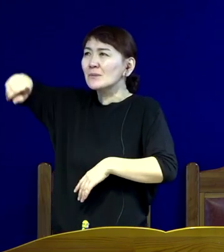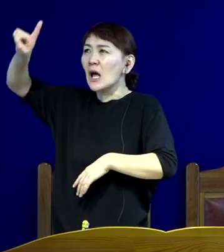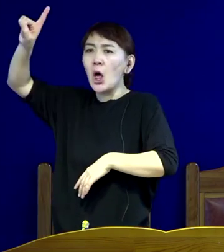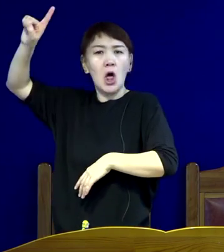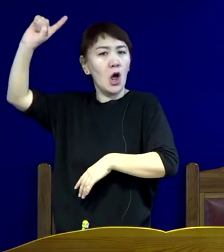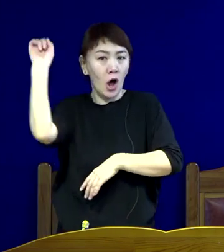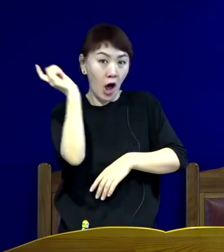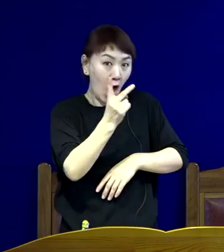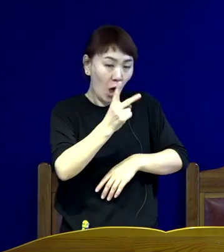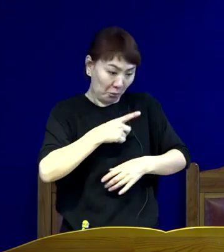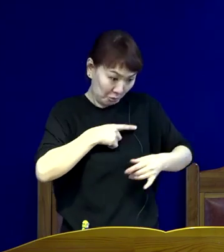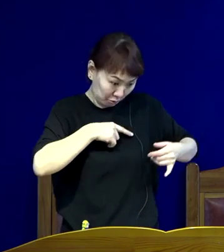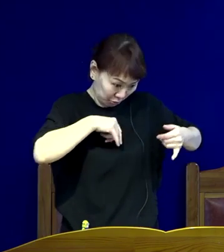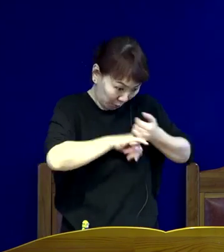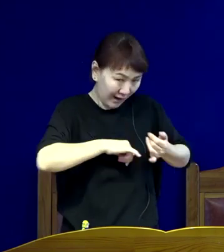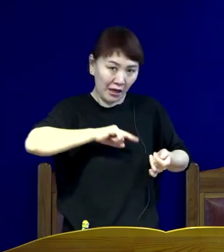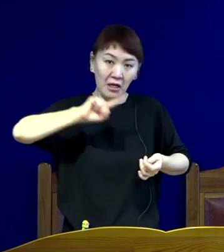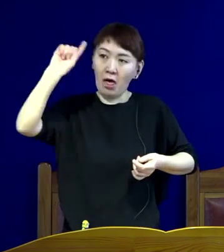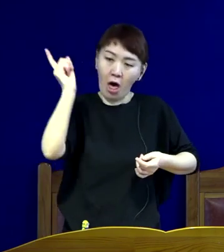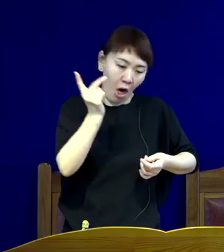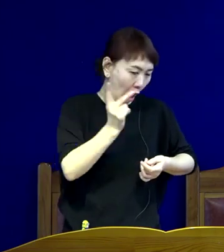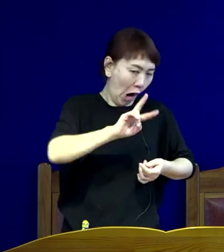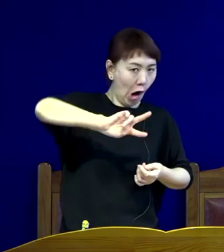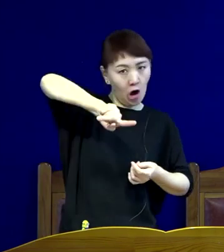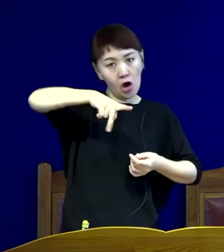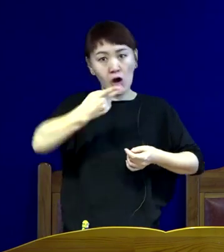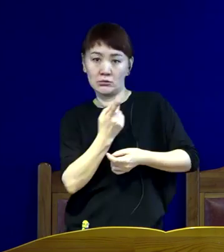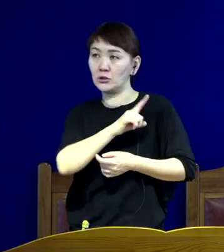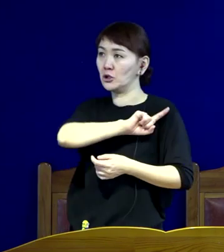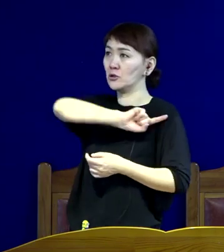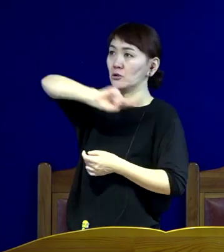Ийм ч учраас 1-р Коринт